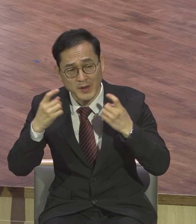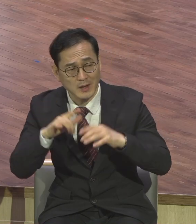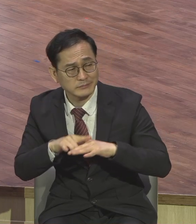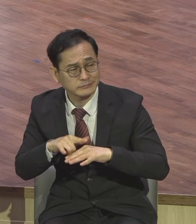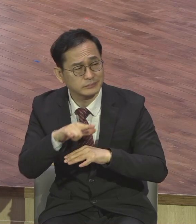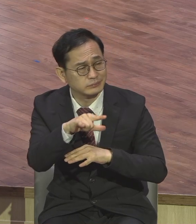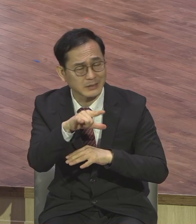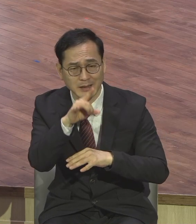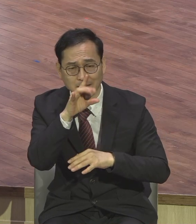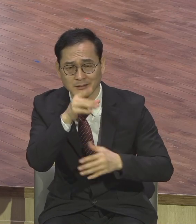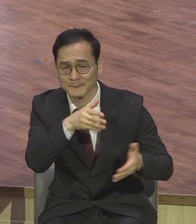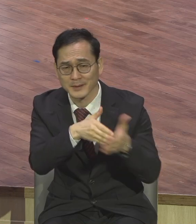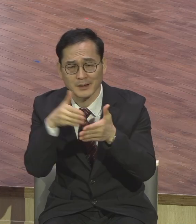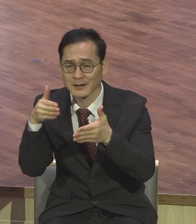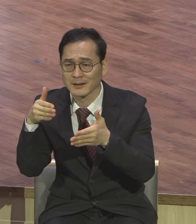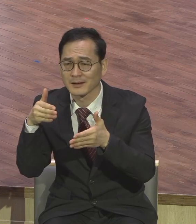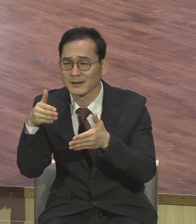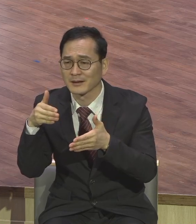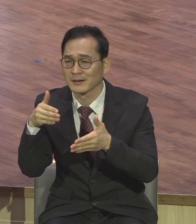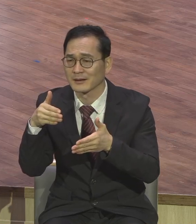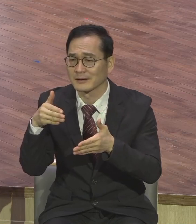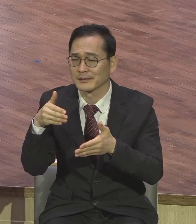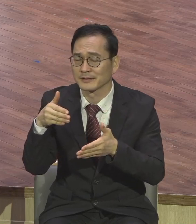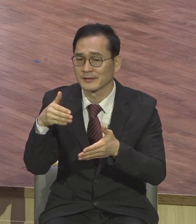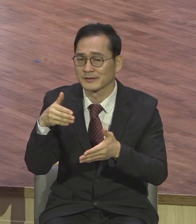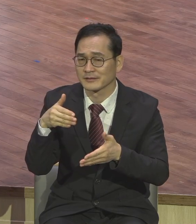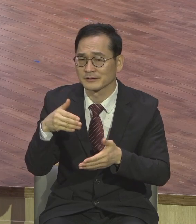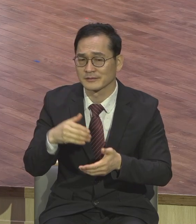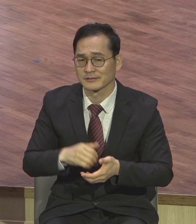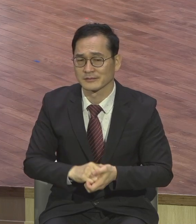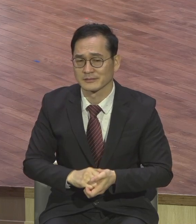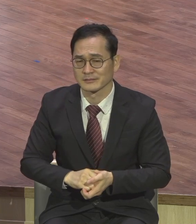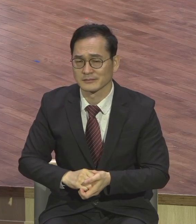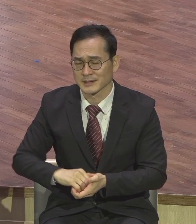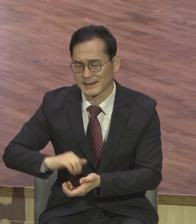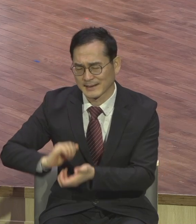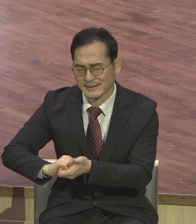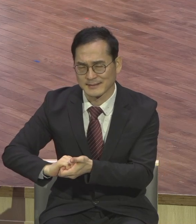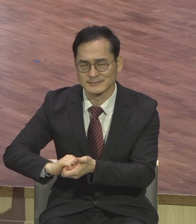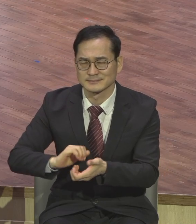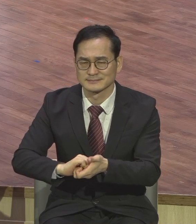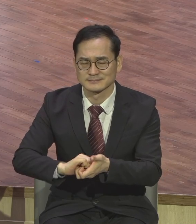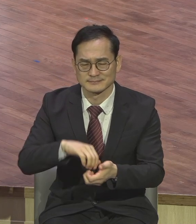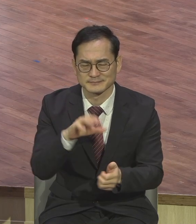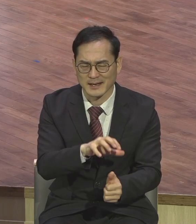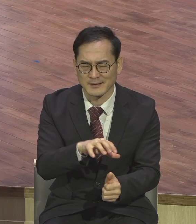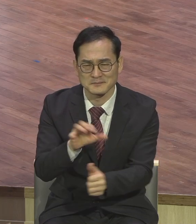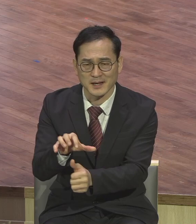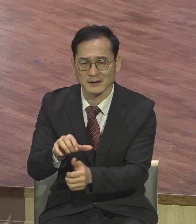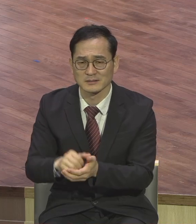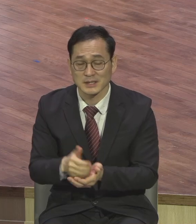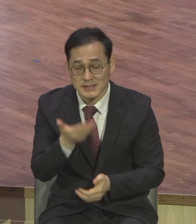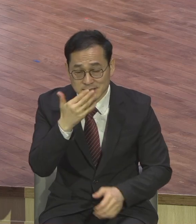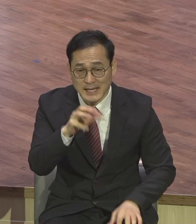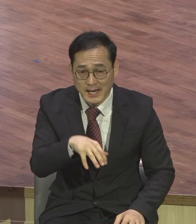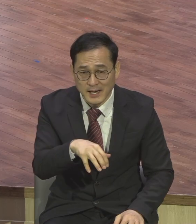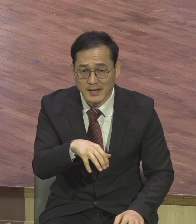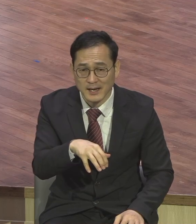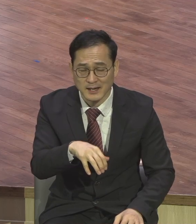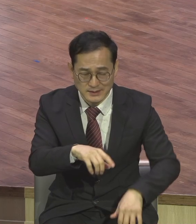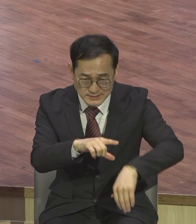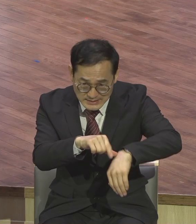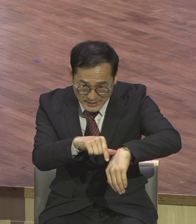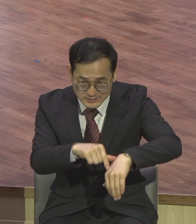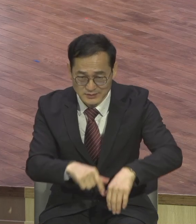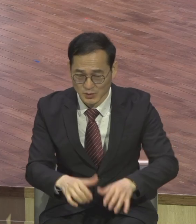여행 자체도 또 이렇게 제한이 되었습니다. 식당에 가서도